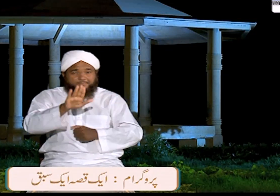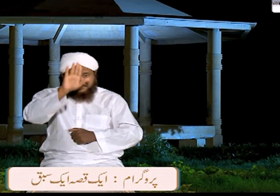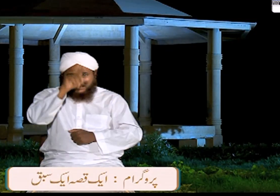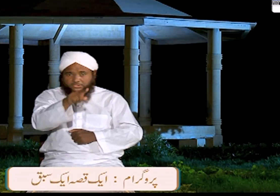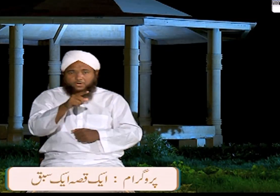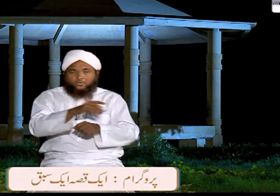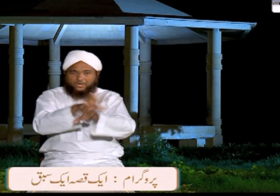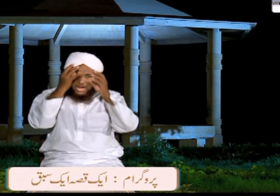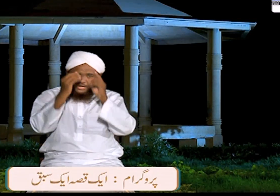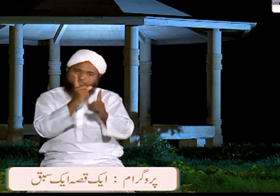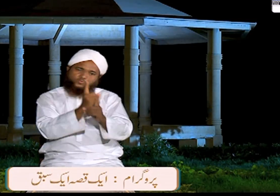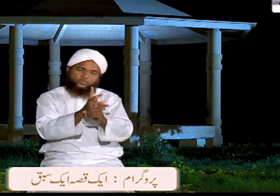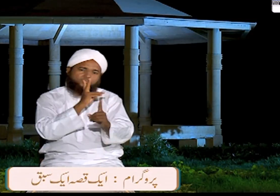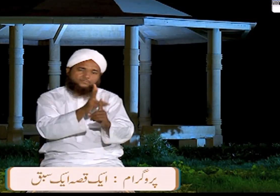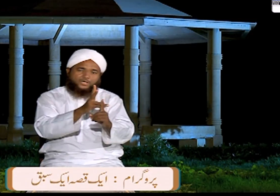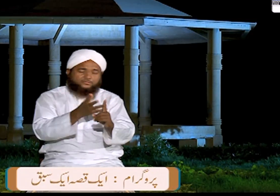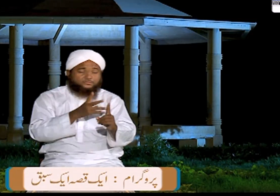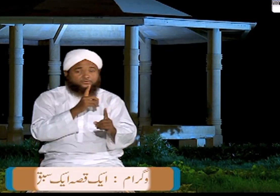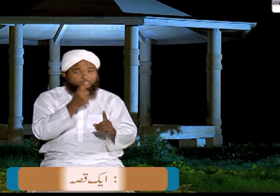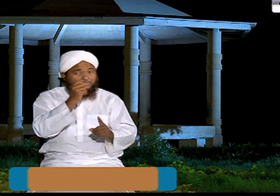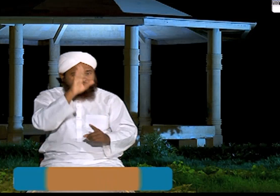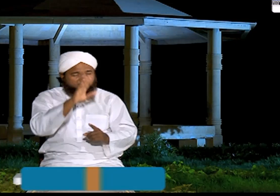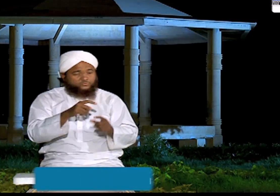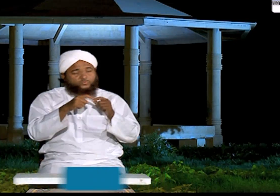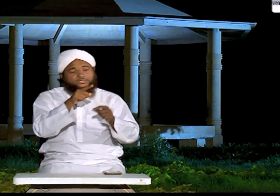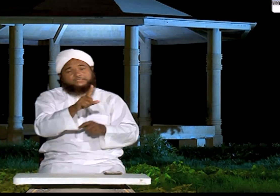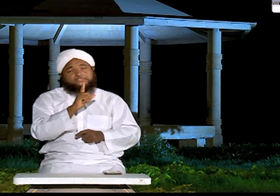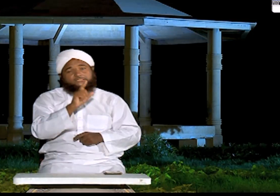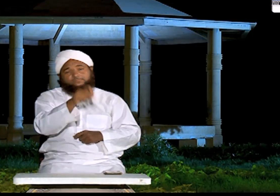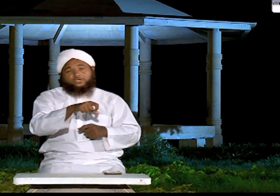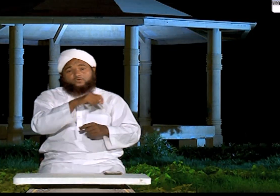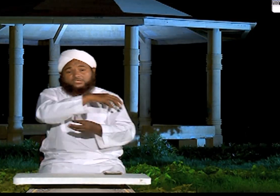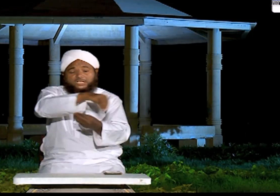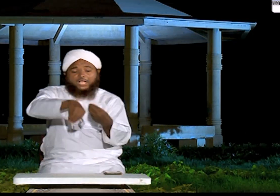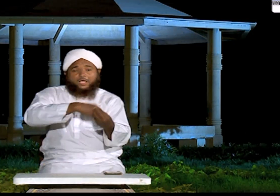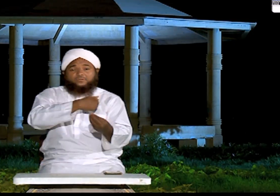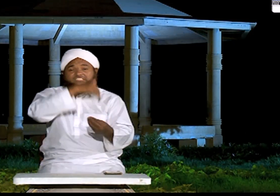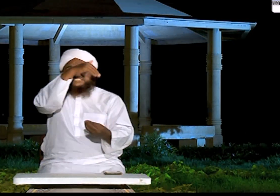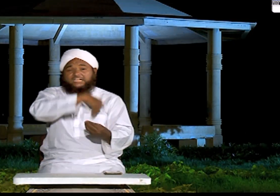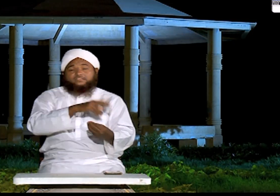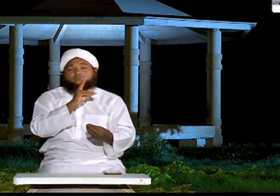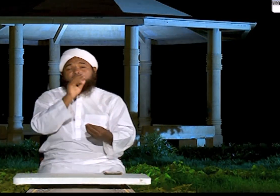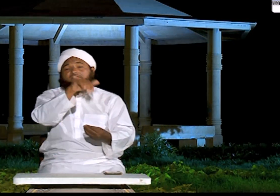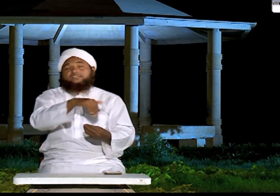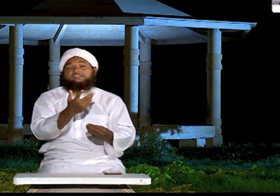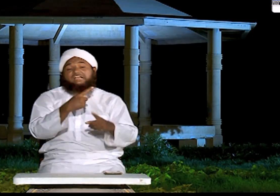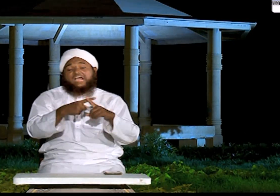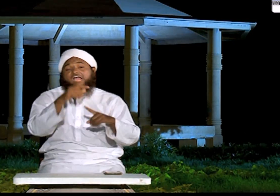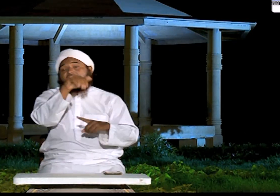انہوں نے پوچھا بادشاہ سچ سچ بتاؤ قابے کے متعلق تمہارے دل میں کیا بات ہے طبع جو